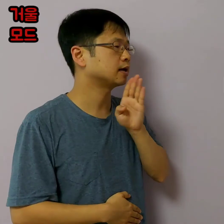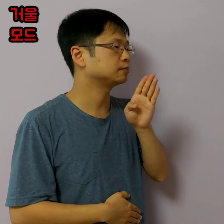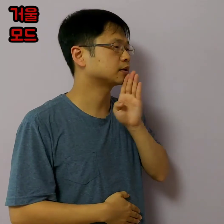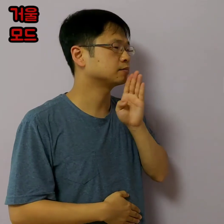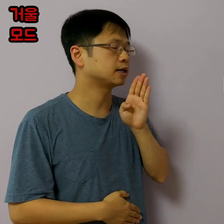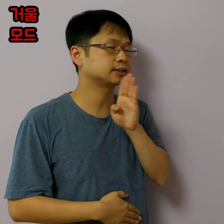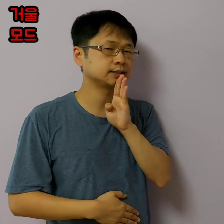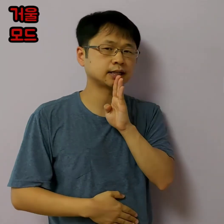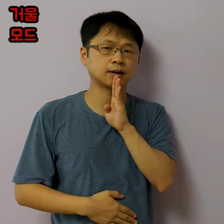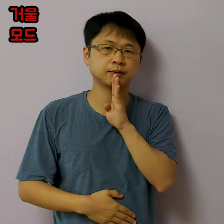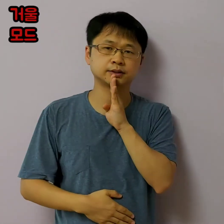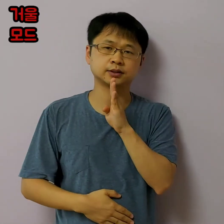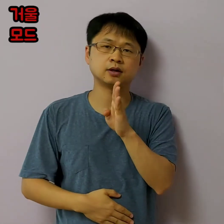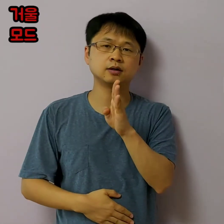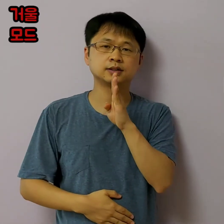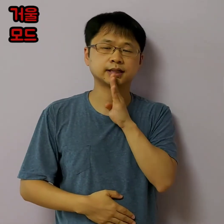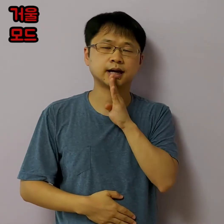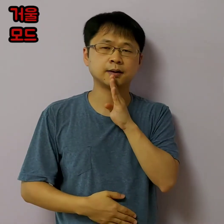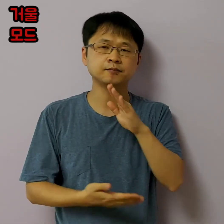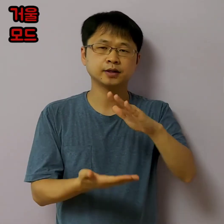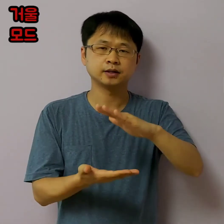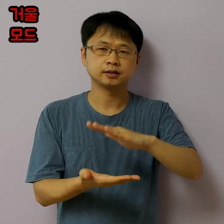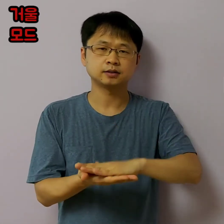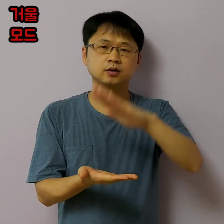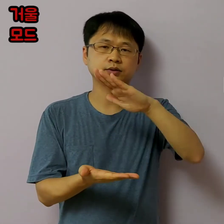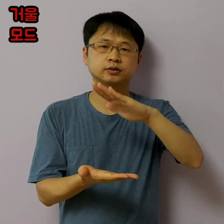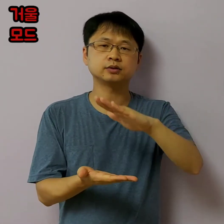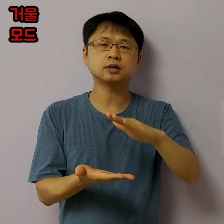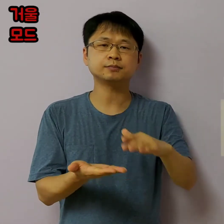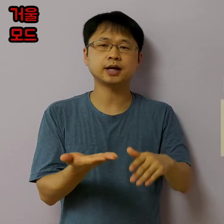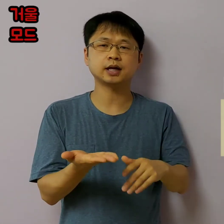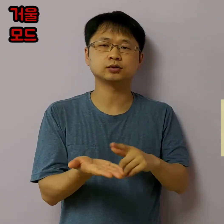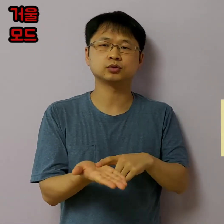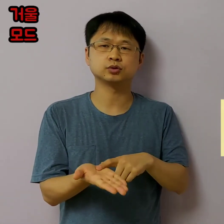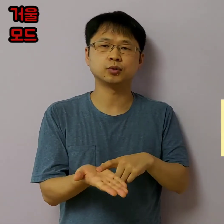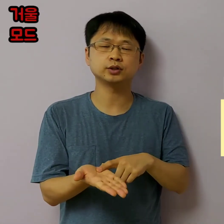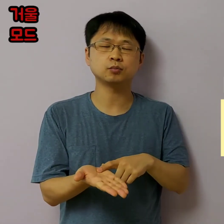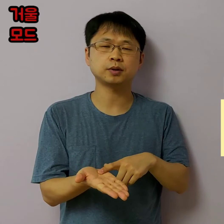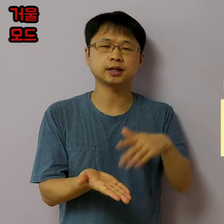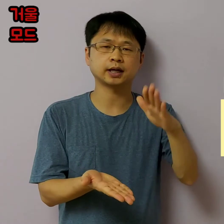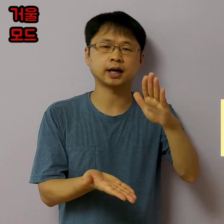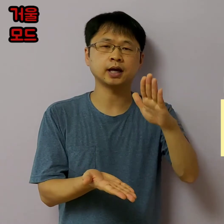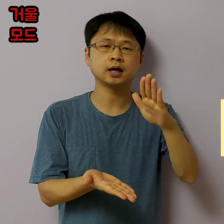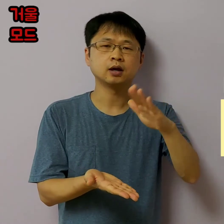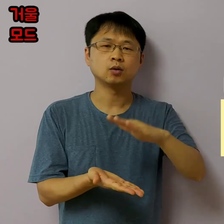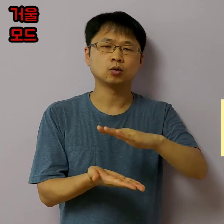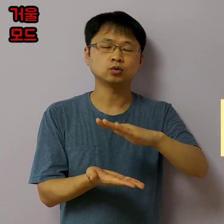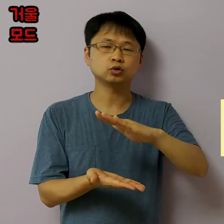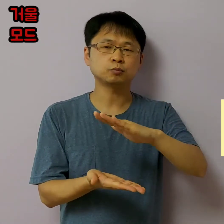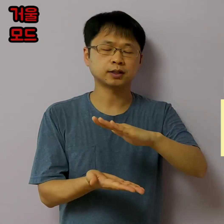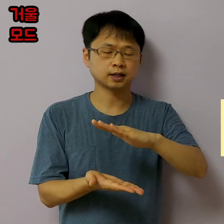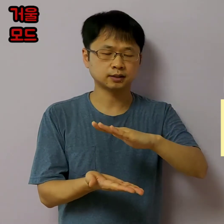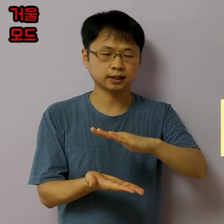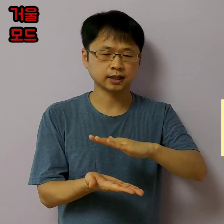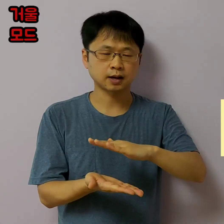참 정말 진짜 배웠죠. 참 뜨거웠어. 뜨겁다라는 수어는 왼손바닥에 오른손바닥을 댔다가